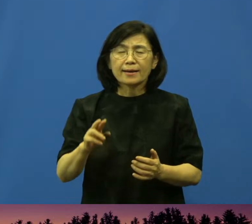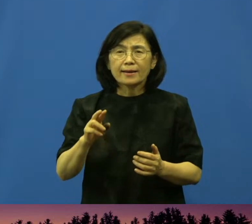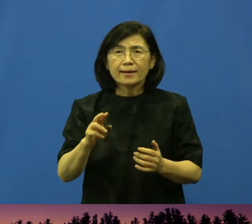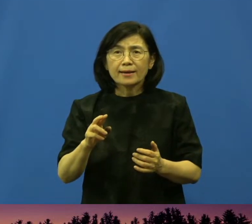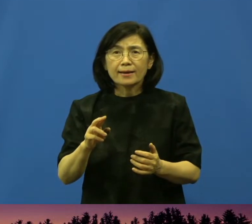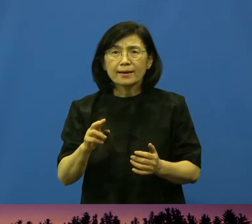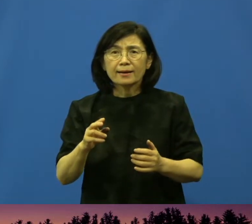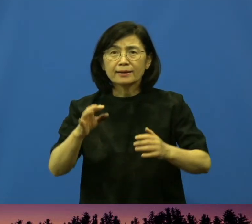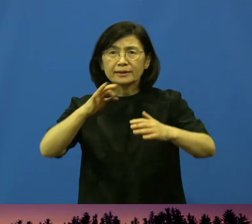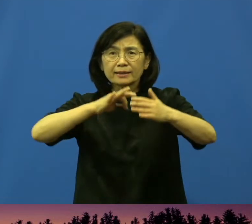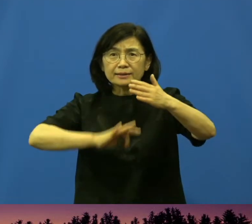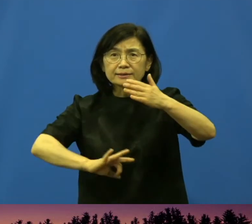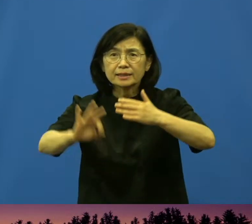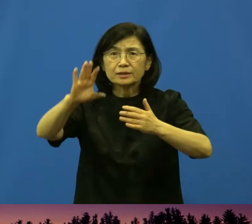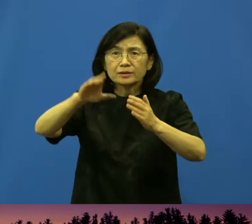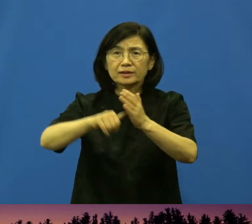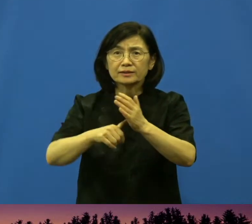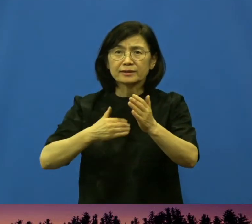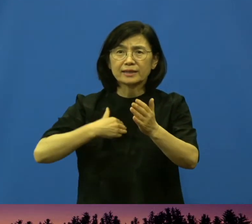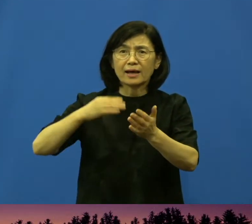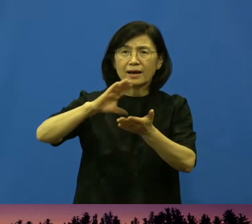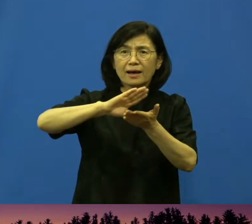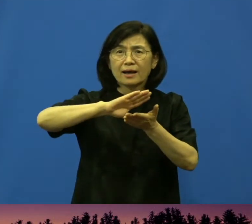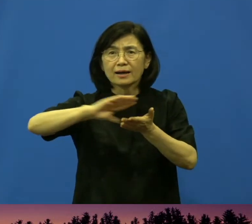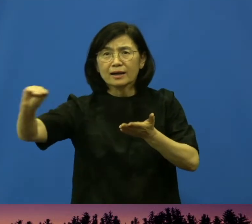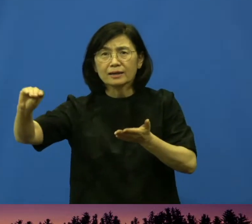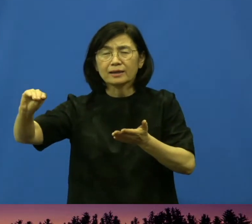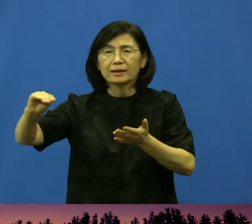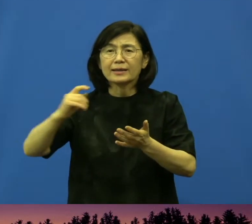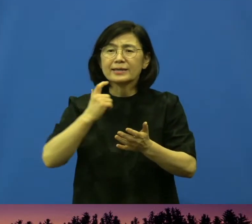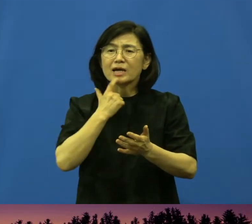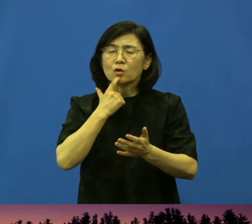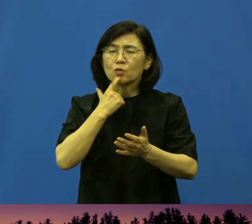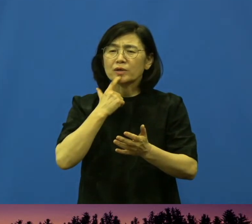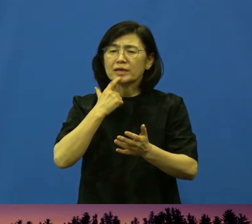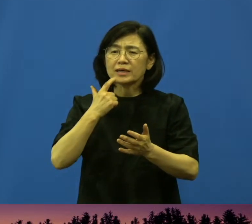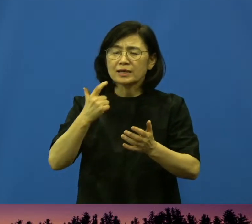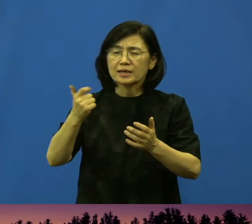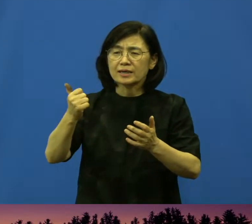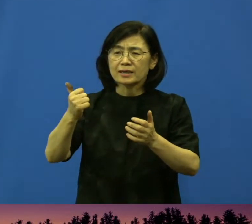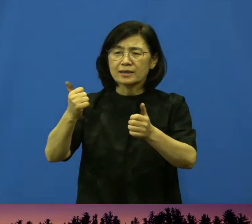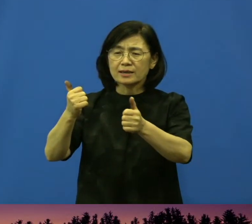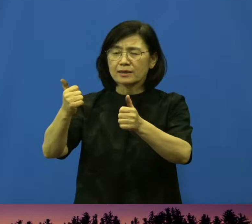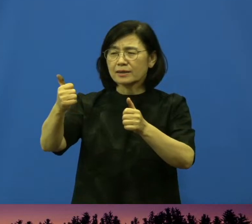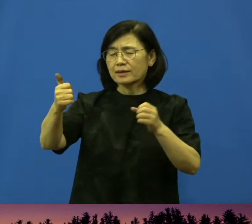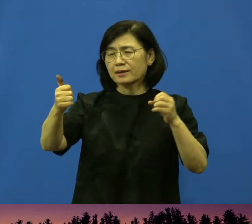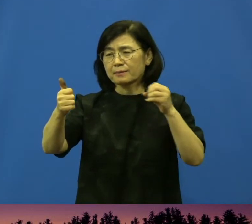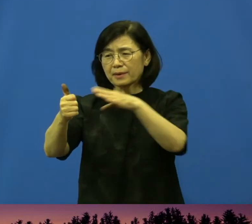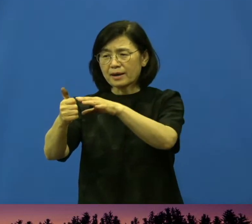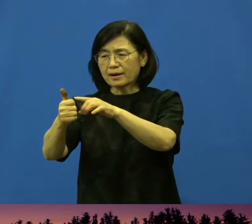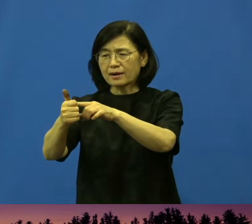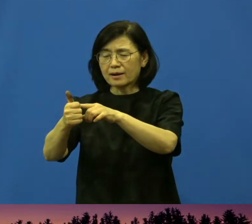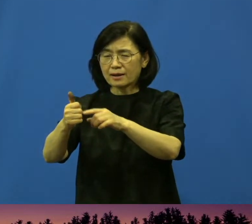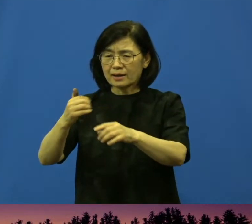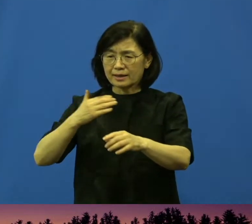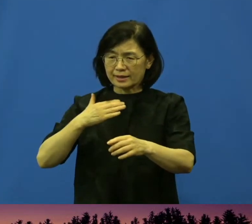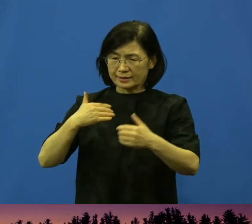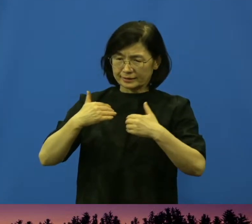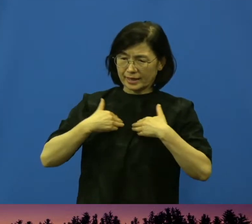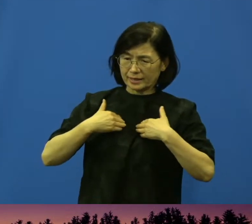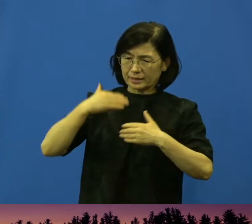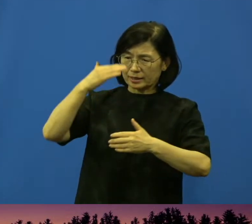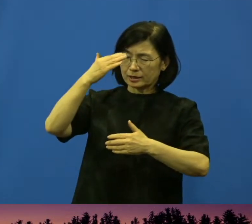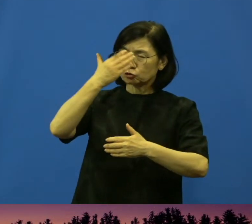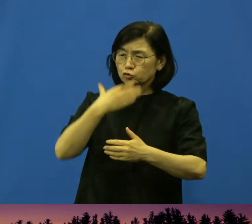날이 세려하니 나로 가게 하라. 야곱이 이르되 당신이 내게 축복하지 아니하면 가게